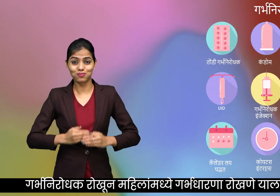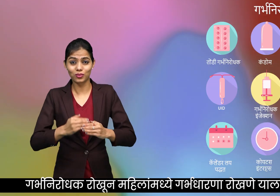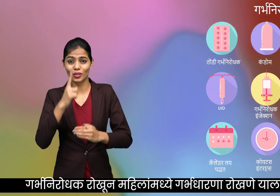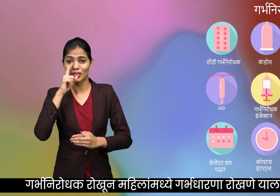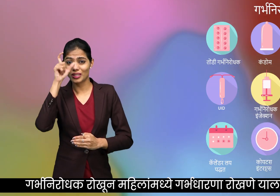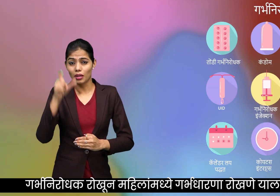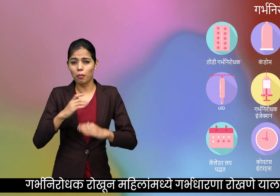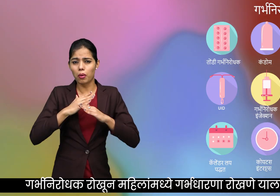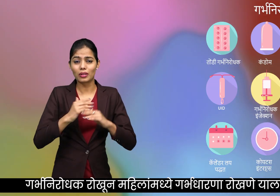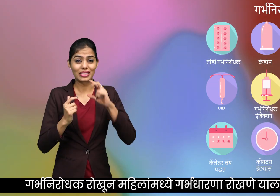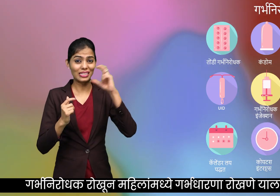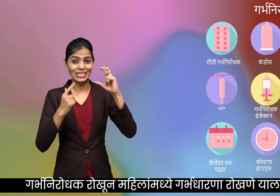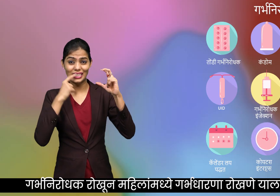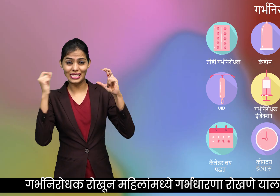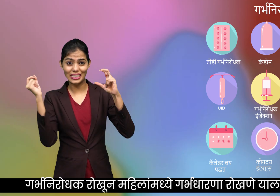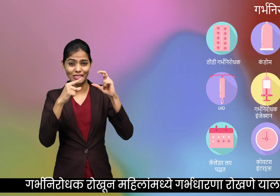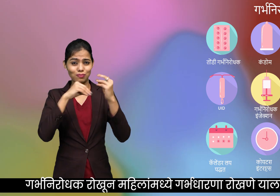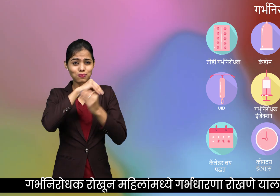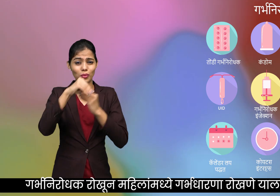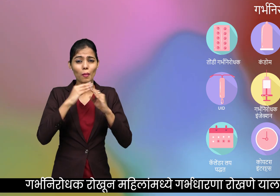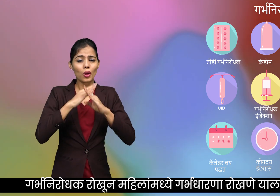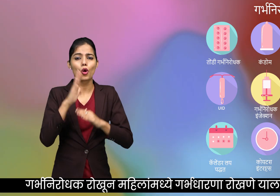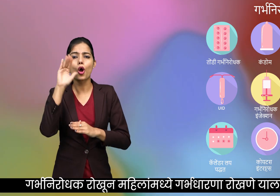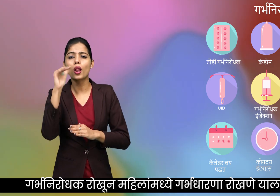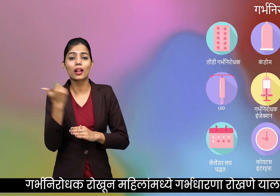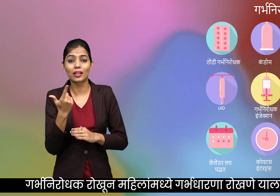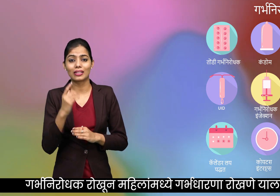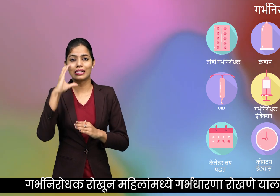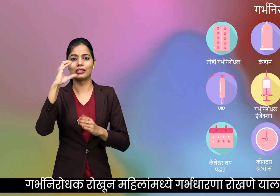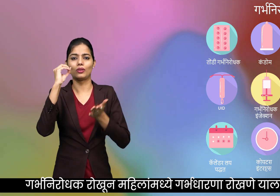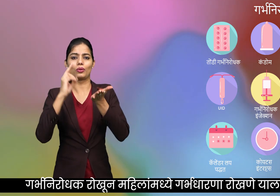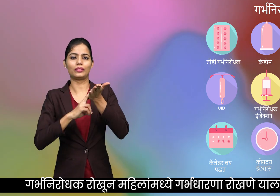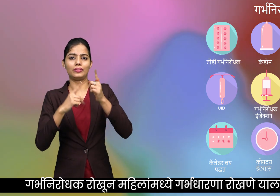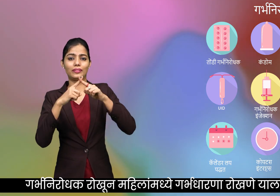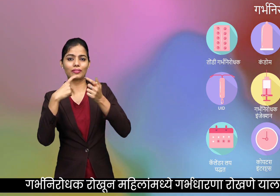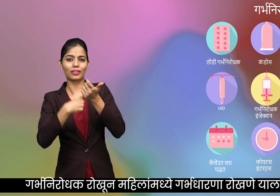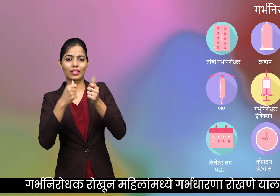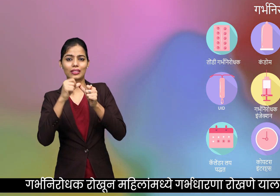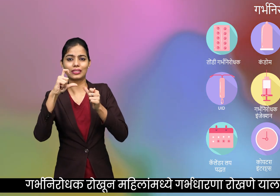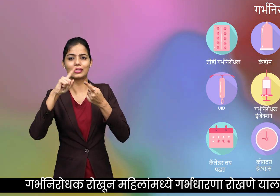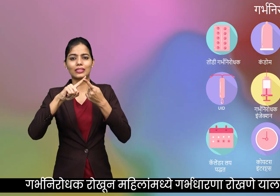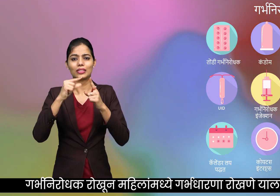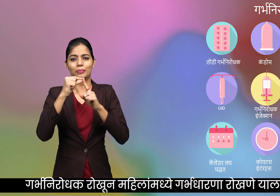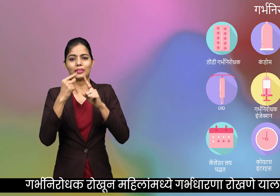गर्भनिरोधक रोखून महिलांमध्ये गर्भधारणा रोखणे याला गर्भनिरोधक म्हणतात.